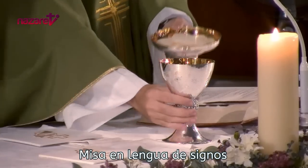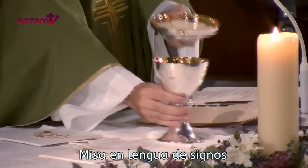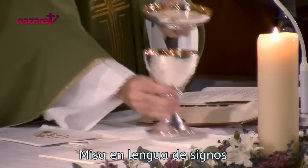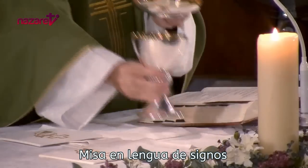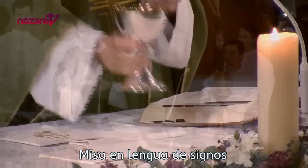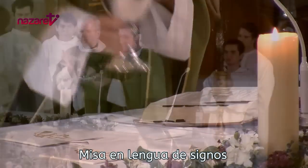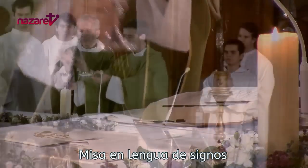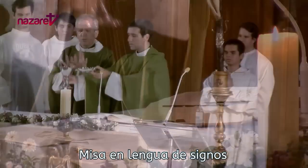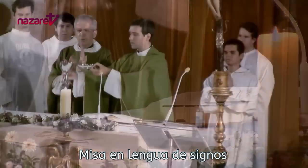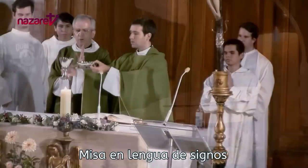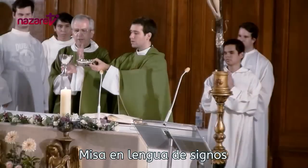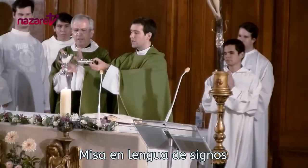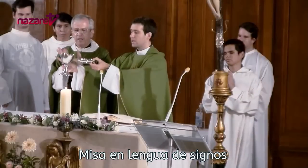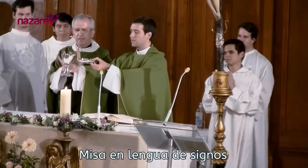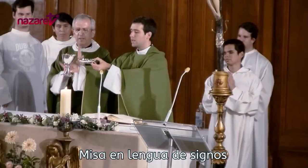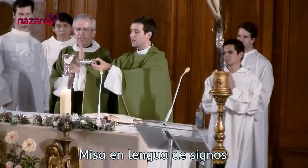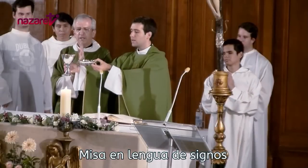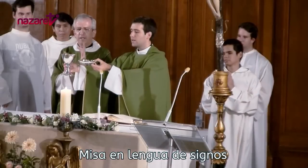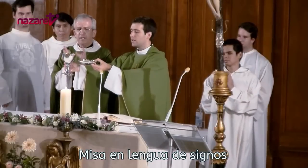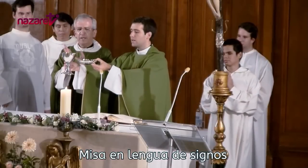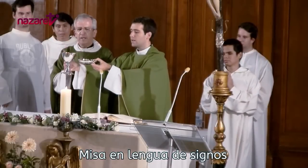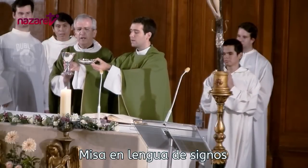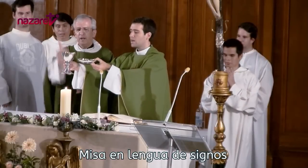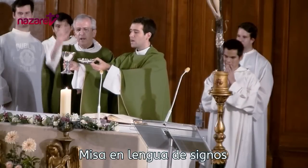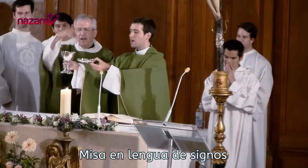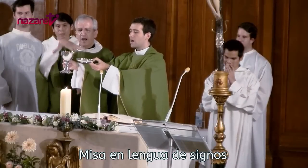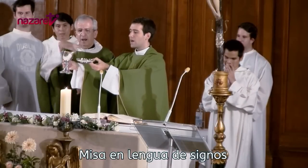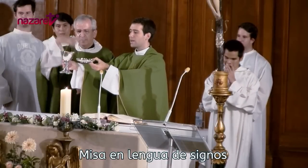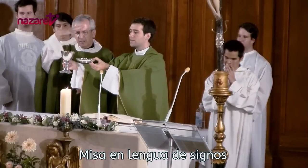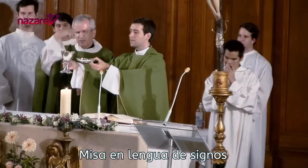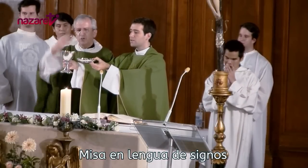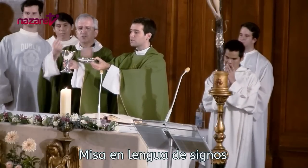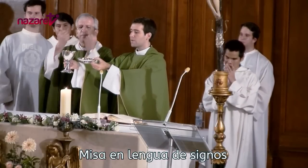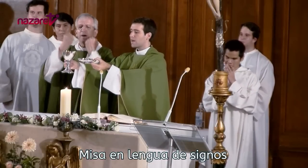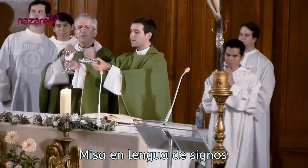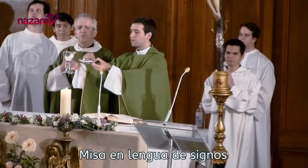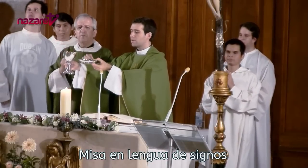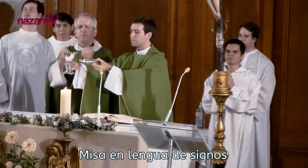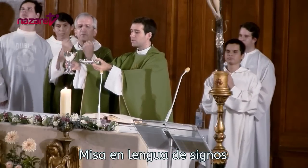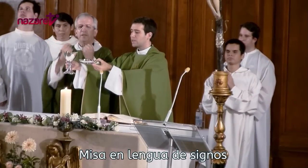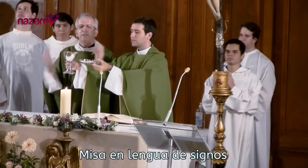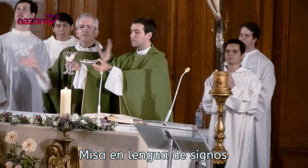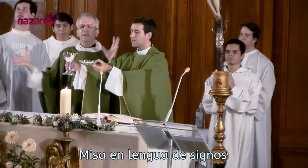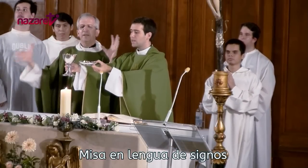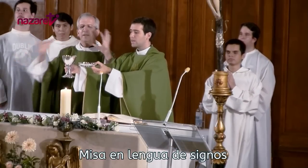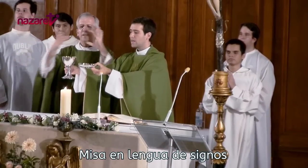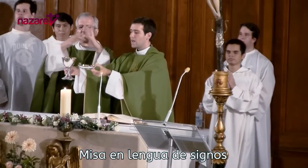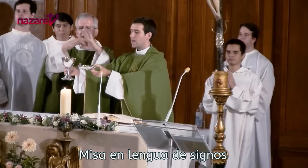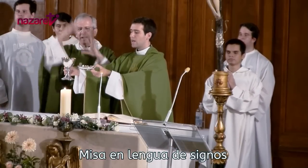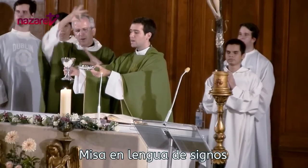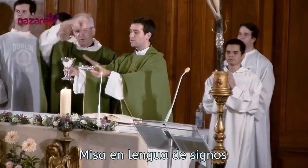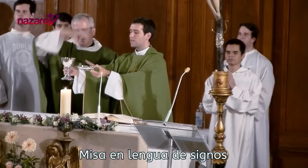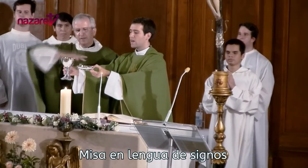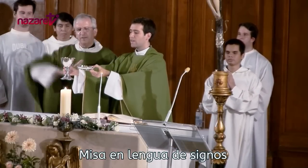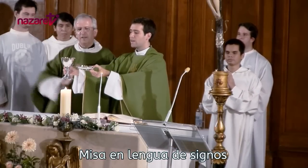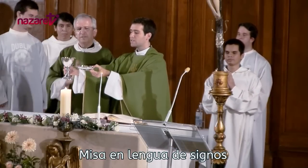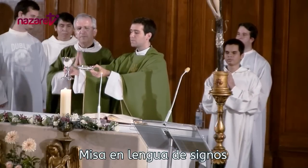Por Cristo, con Él y en Él, a ti Dios Padre omnipotente, en la unidad del